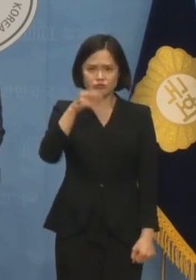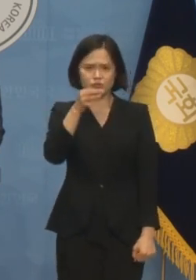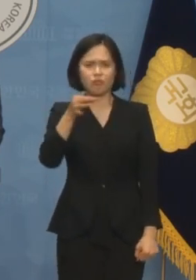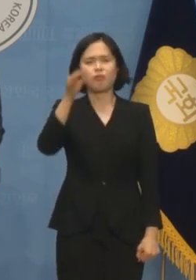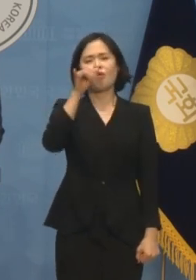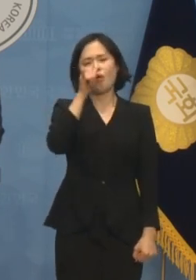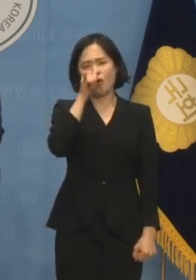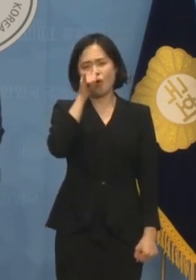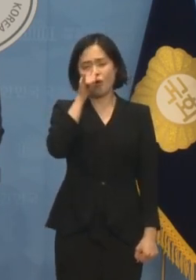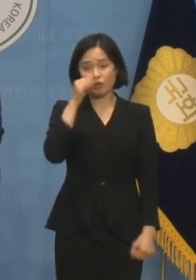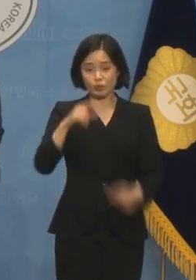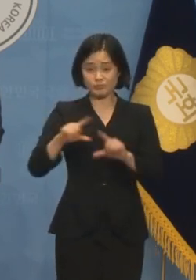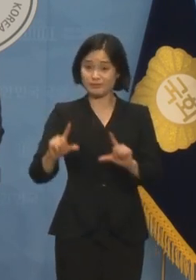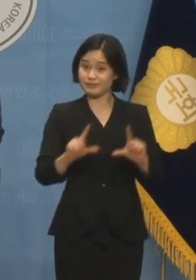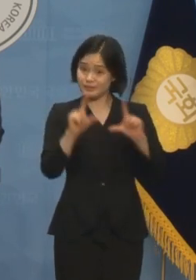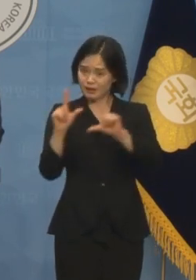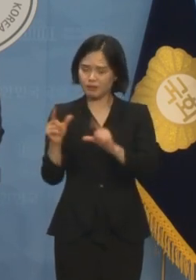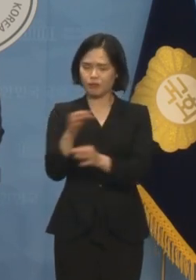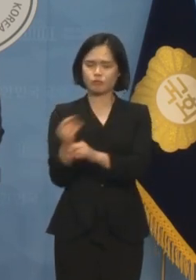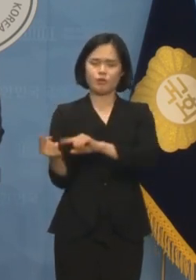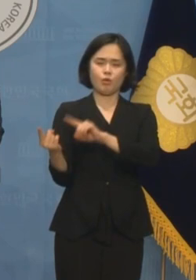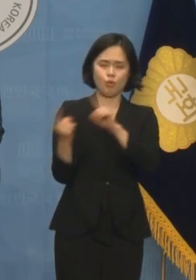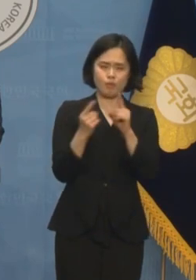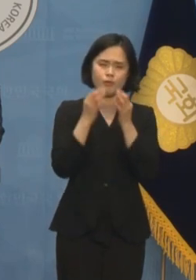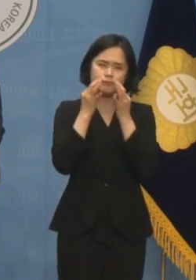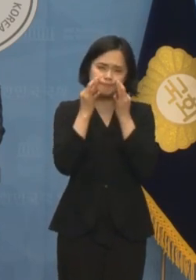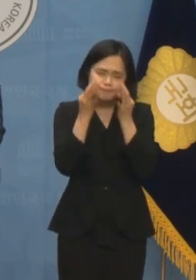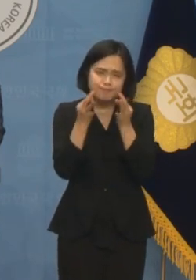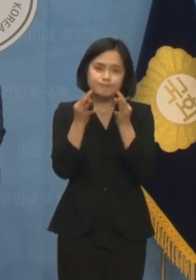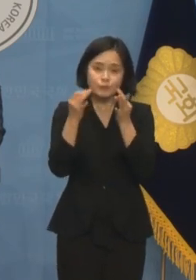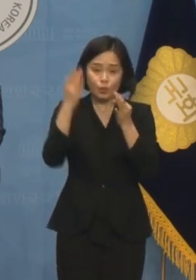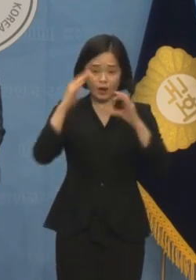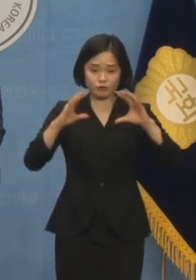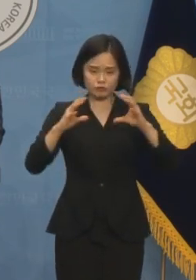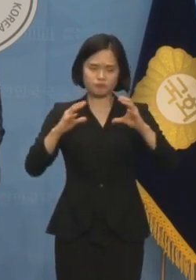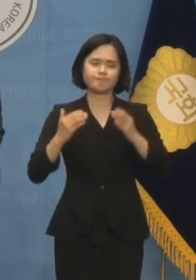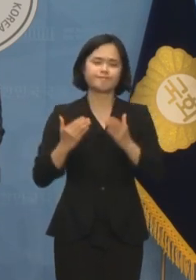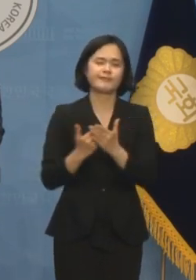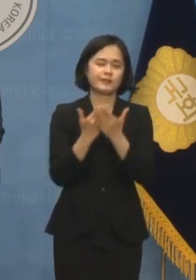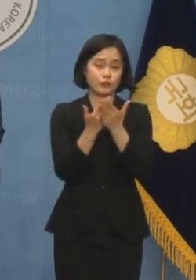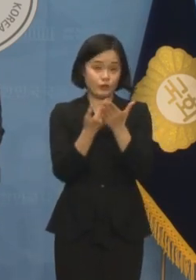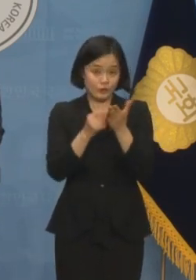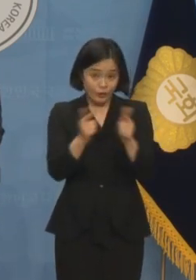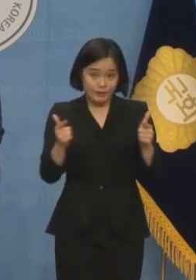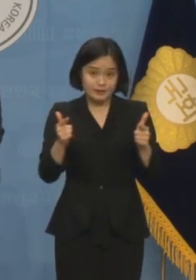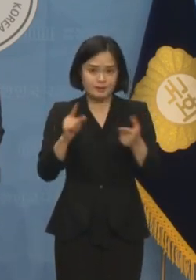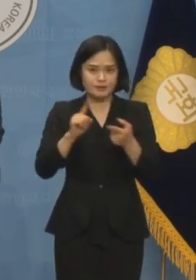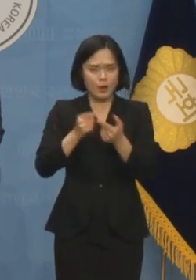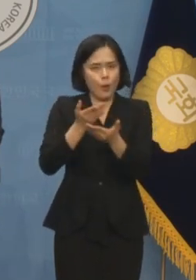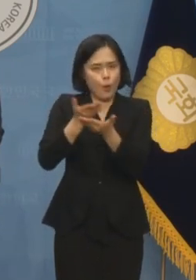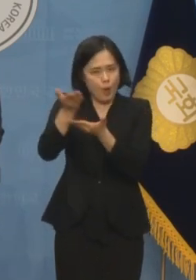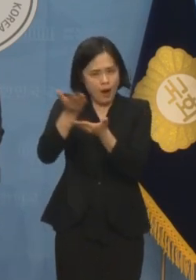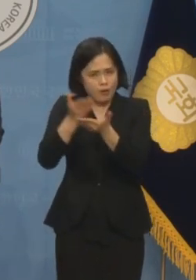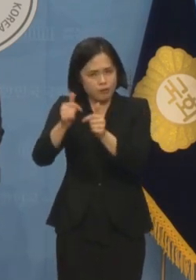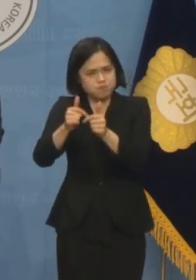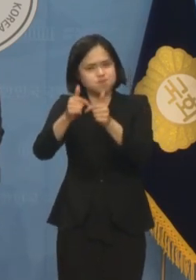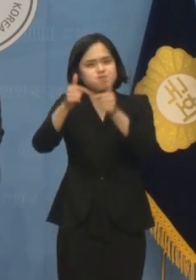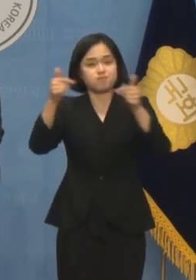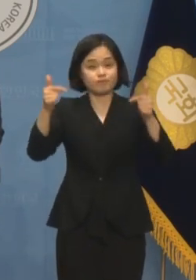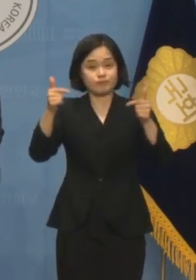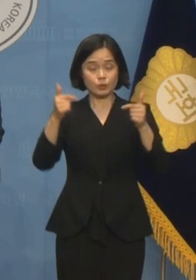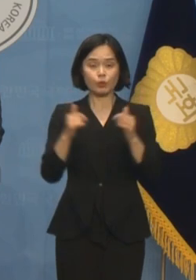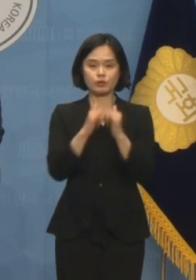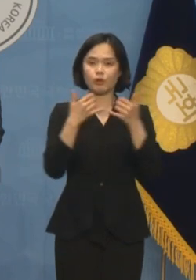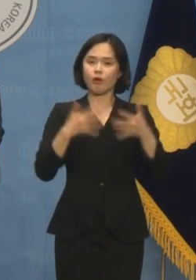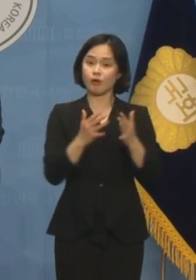회복과 수출과 내수 활성화 대책을 통한 경제 활로 개척, 약자 중심의 복지 정책